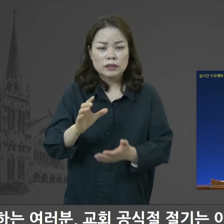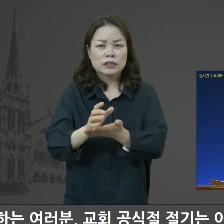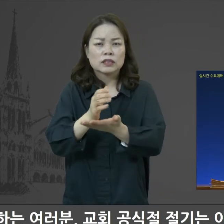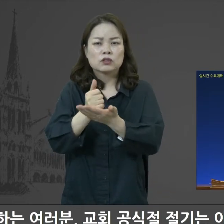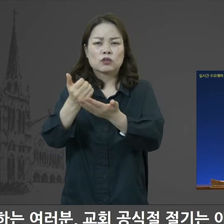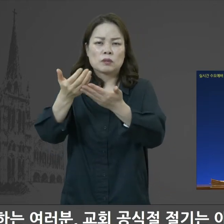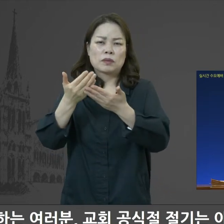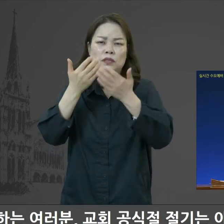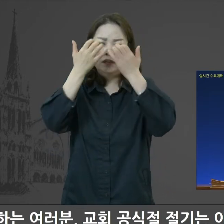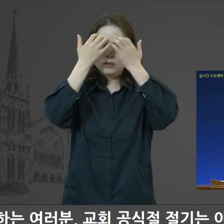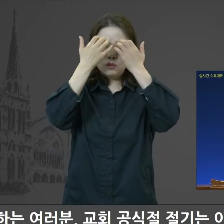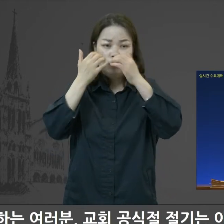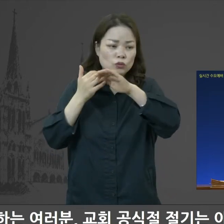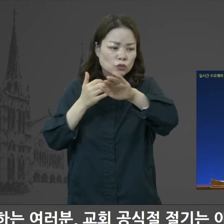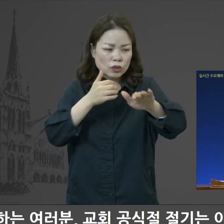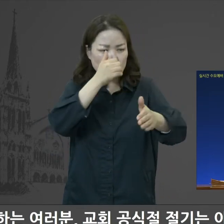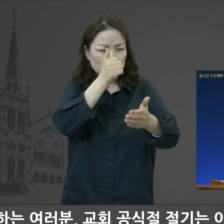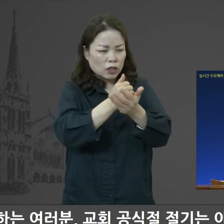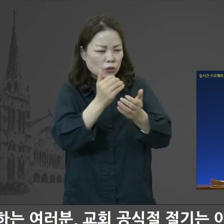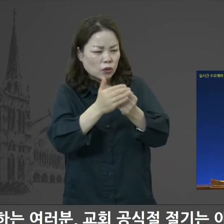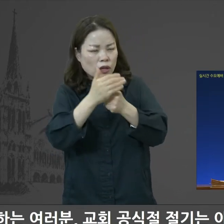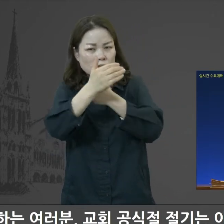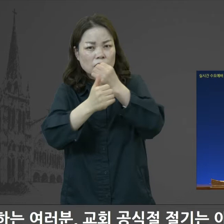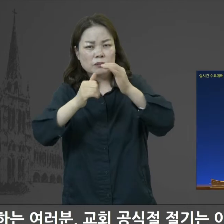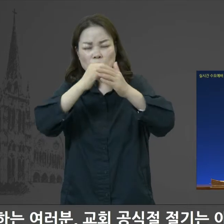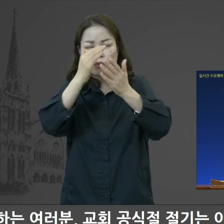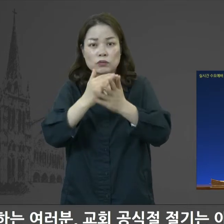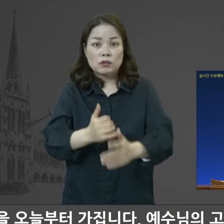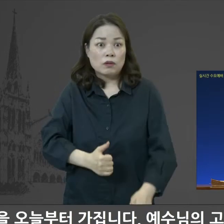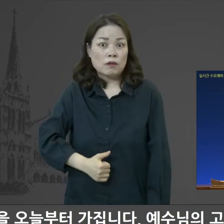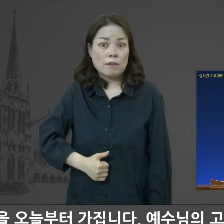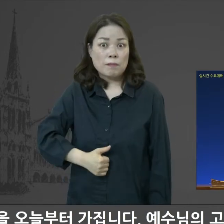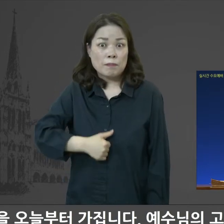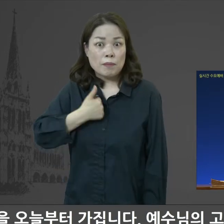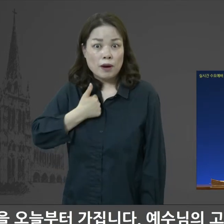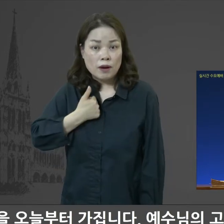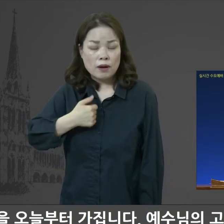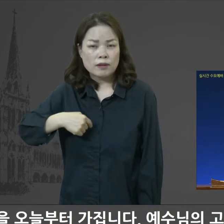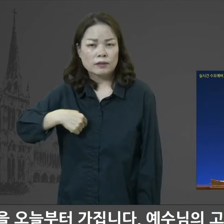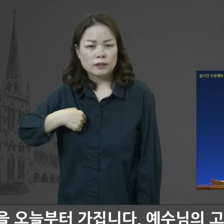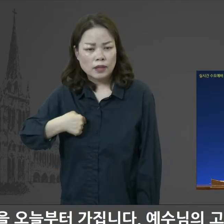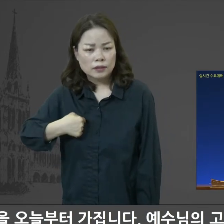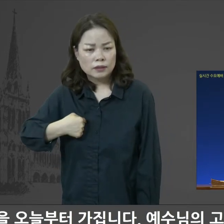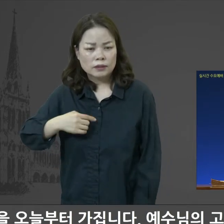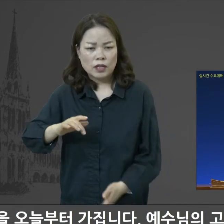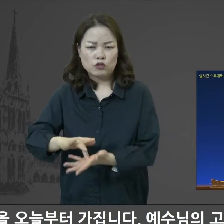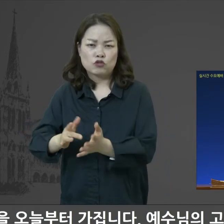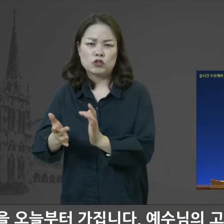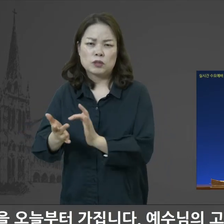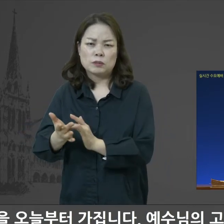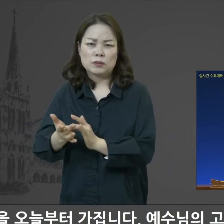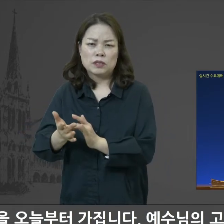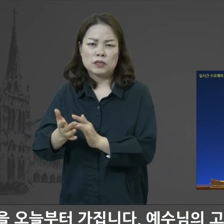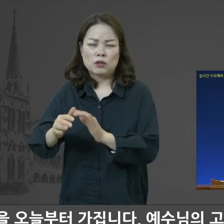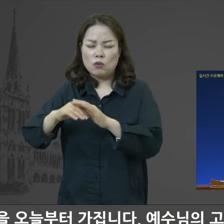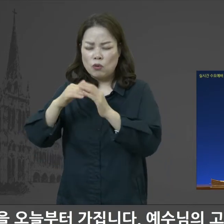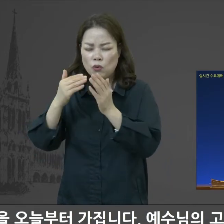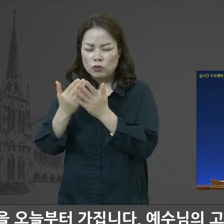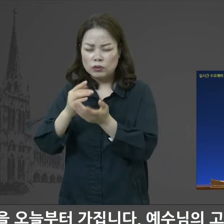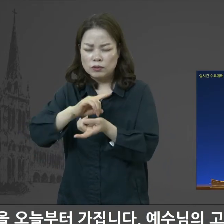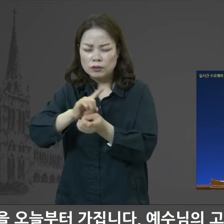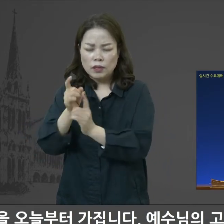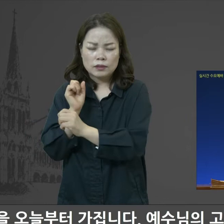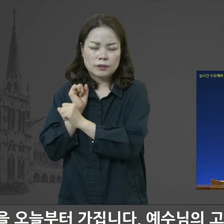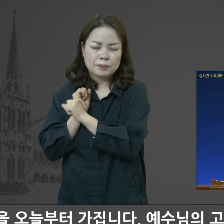그리스도께서 받으신 고난은 우리의 죄로 인한 하나님의 모든 진노를 자신이 예수님 혼자 온전히